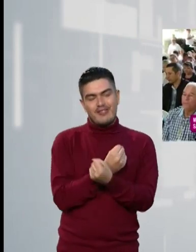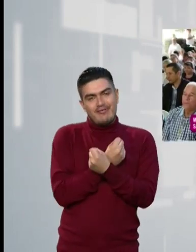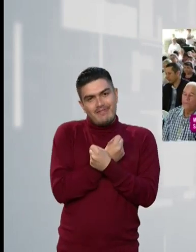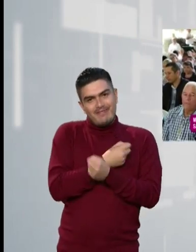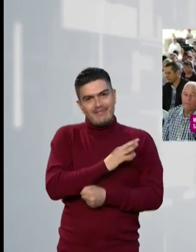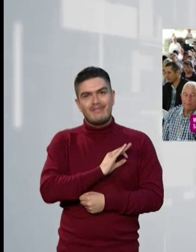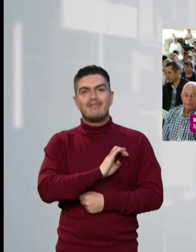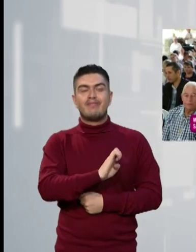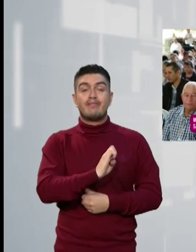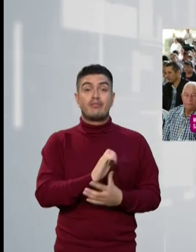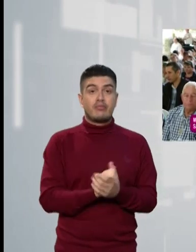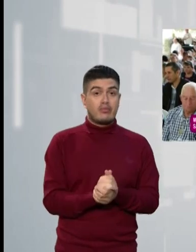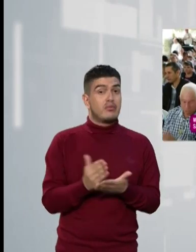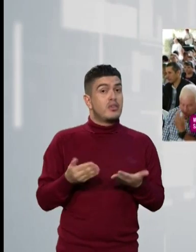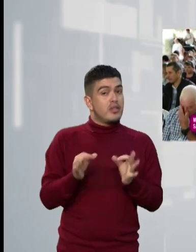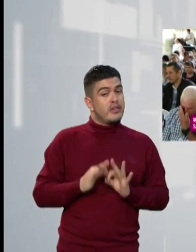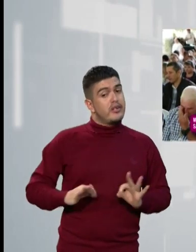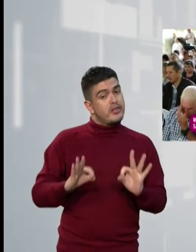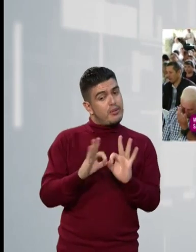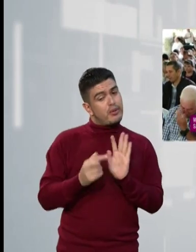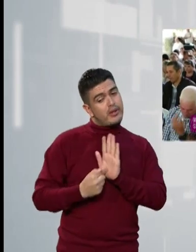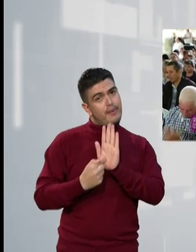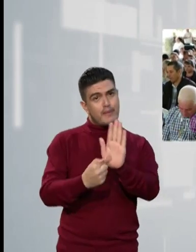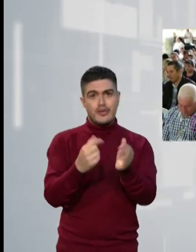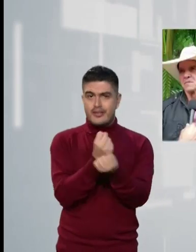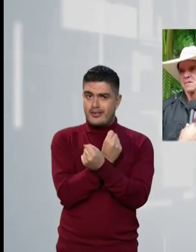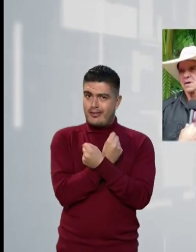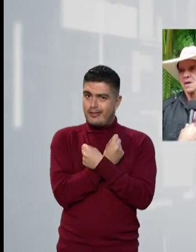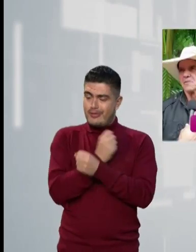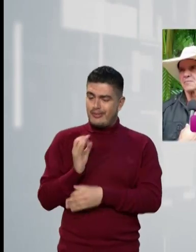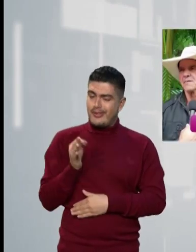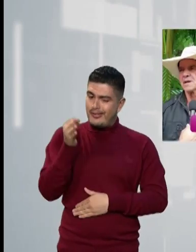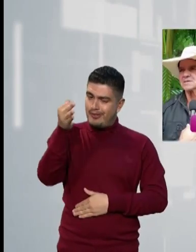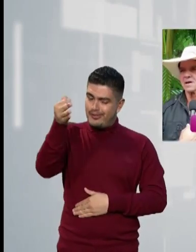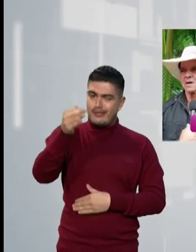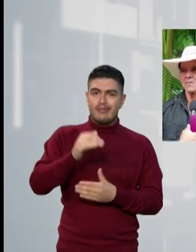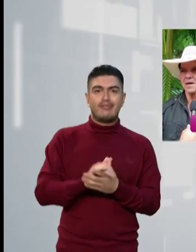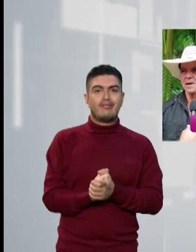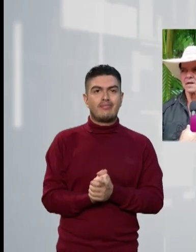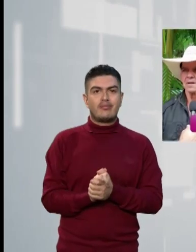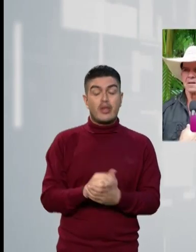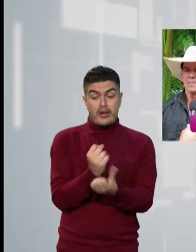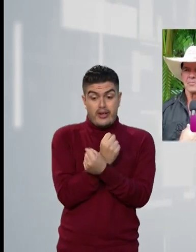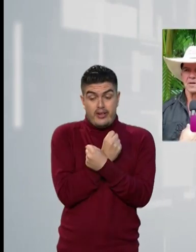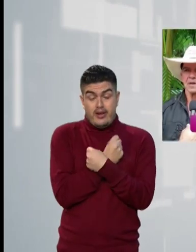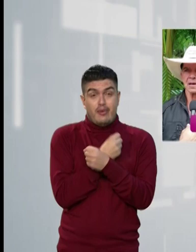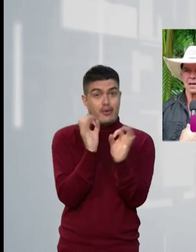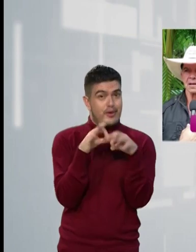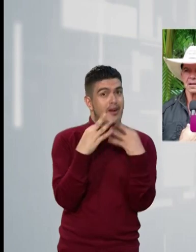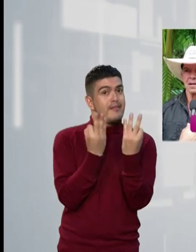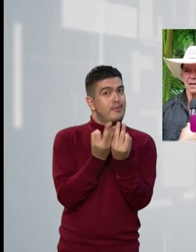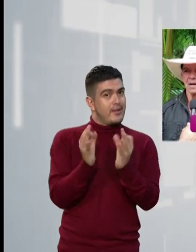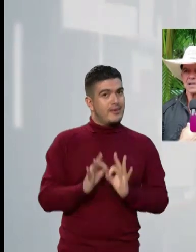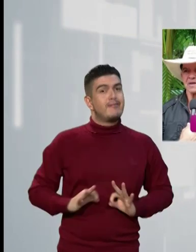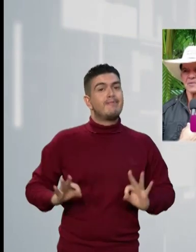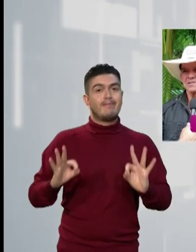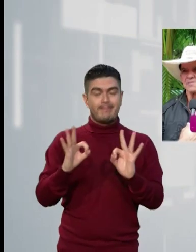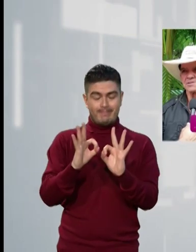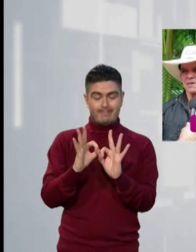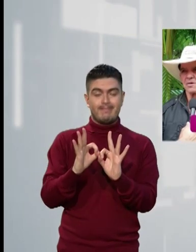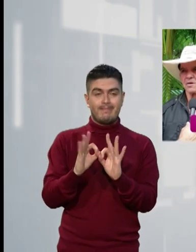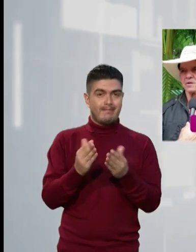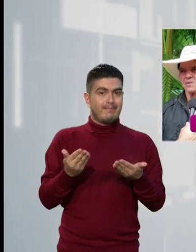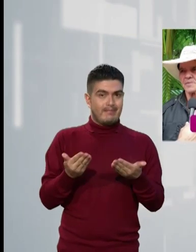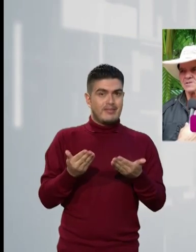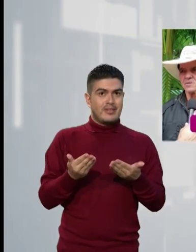que se debe de ser un reflejo de amor para las próximas generaciones que el amor prevalezca en el hogar porque al tiempo